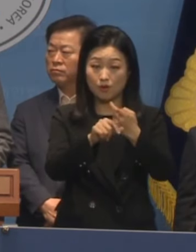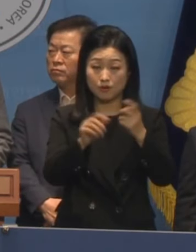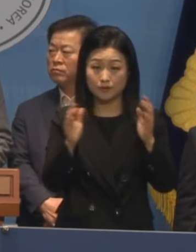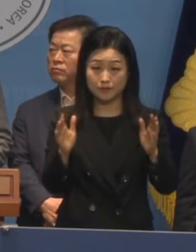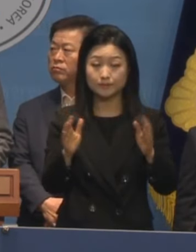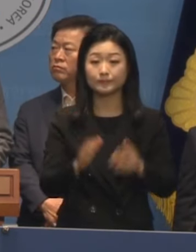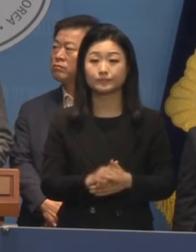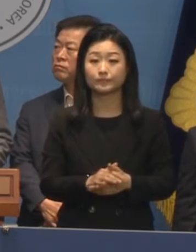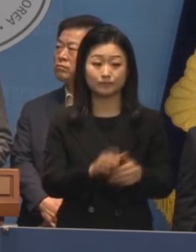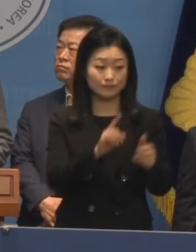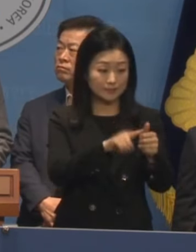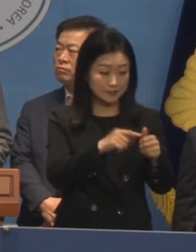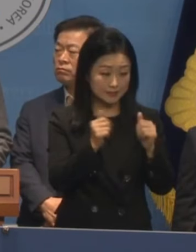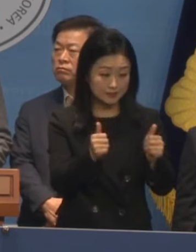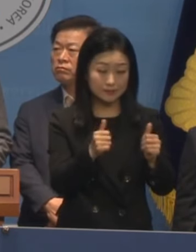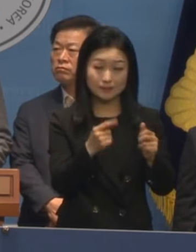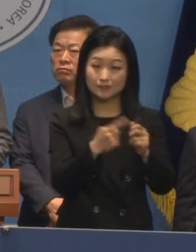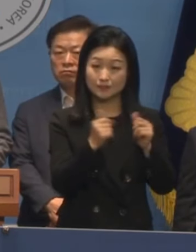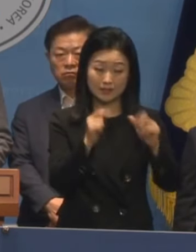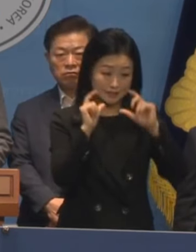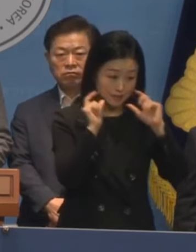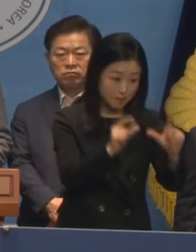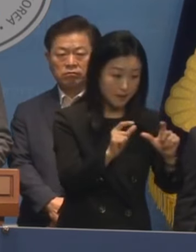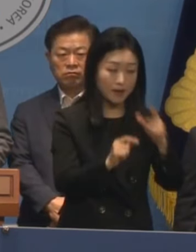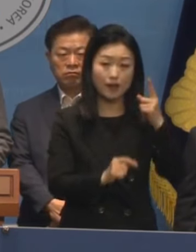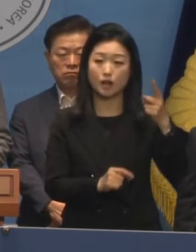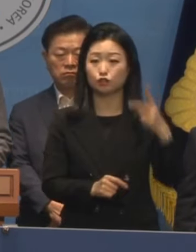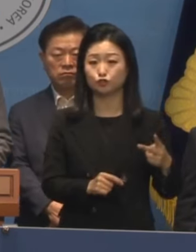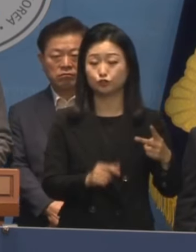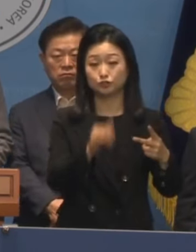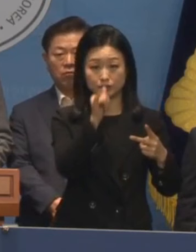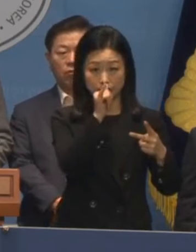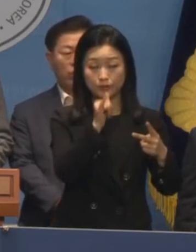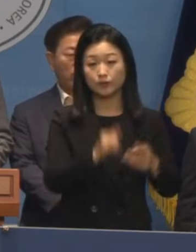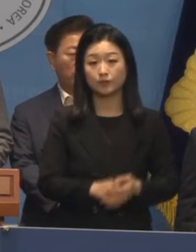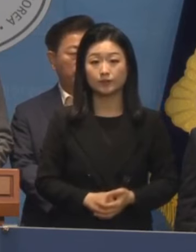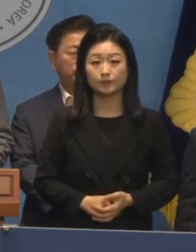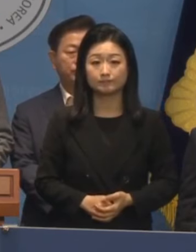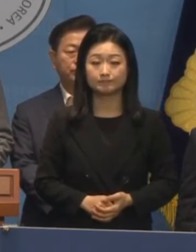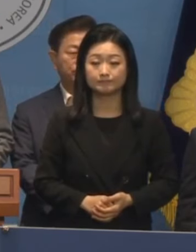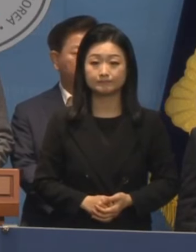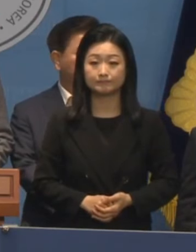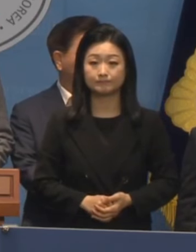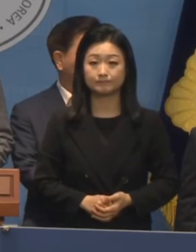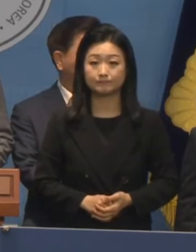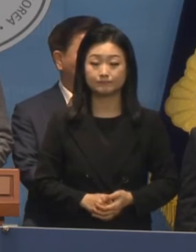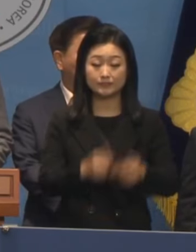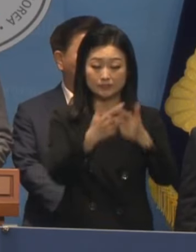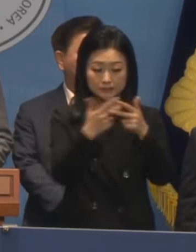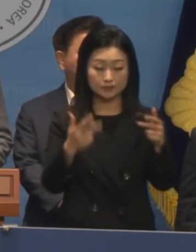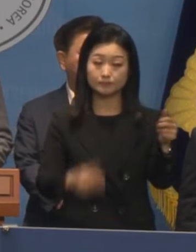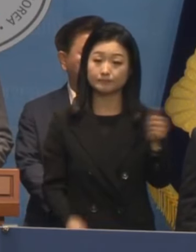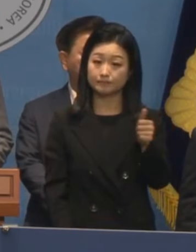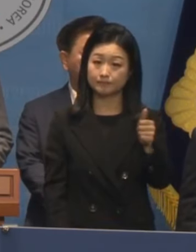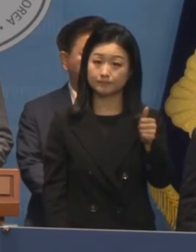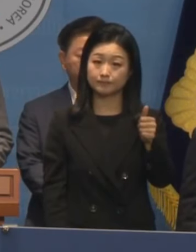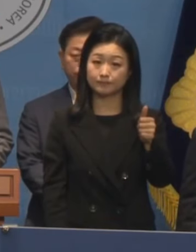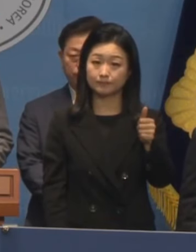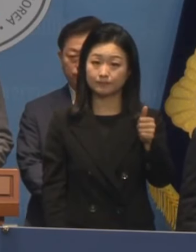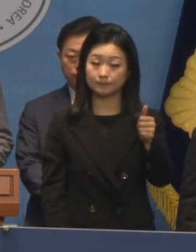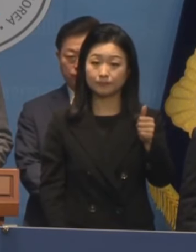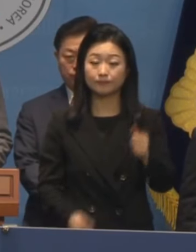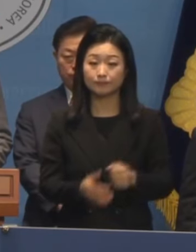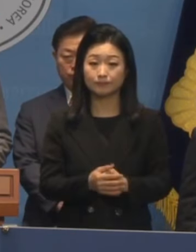대한 일심 선고가 예정되 있습니다 이재명 대표는 이미